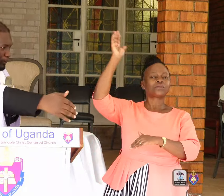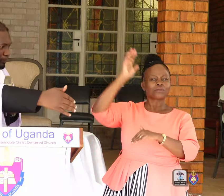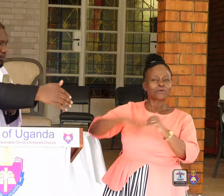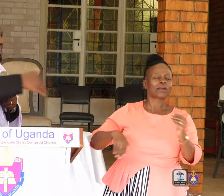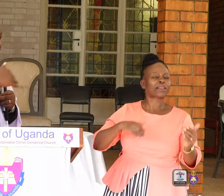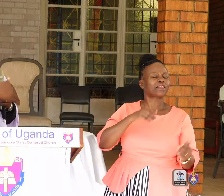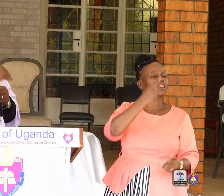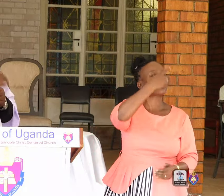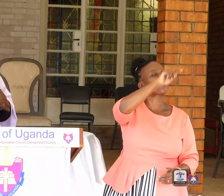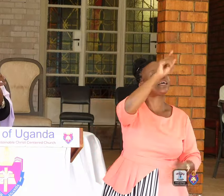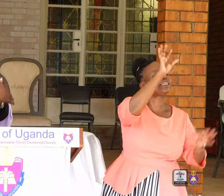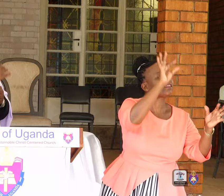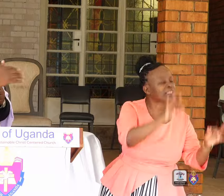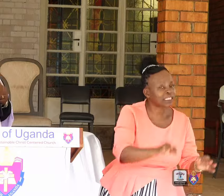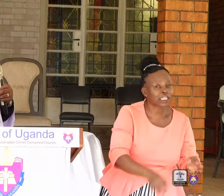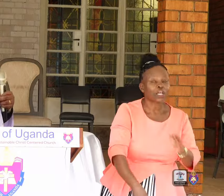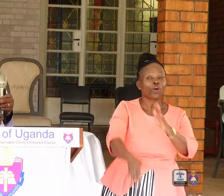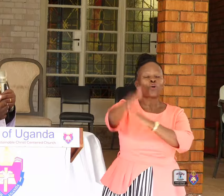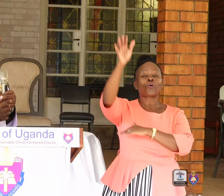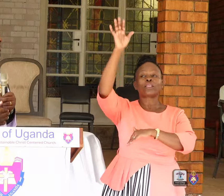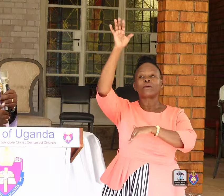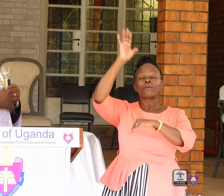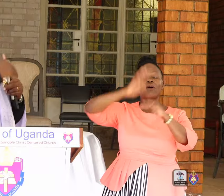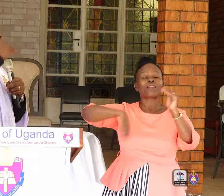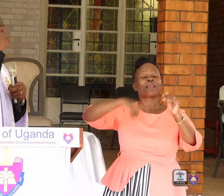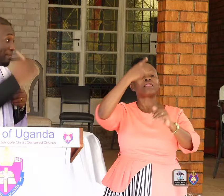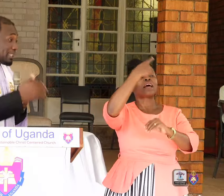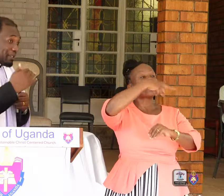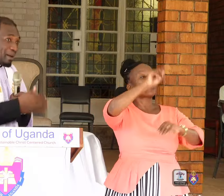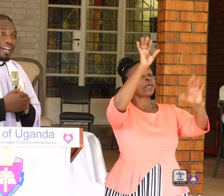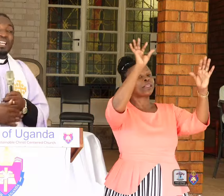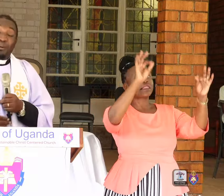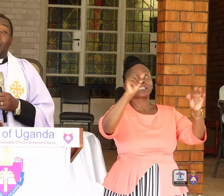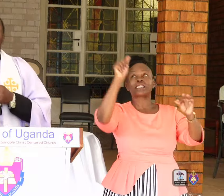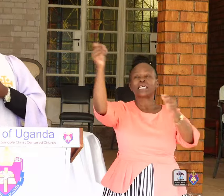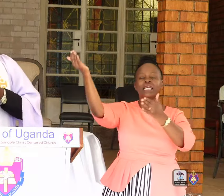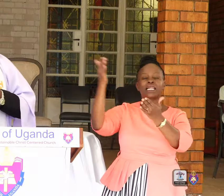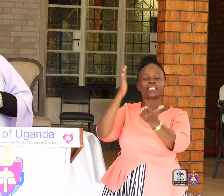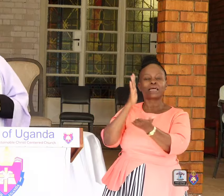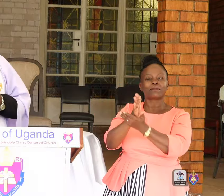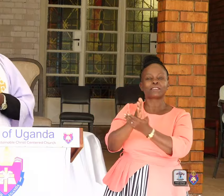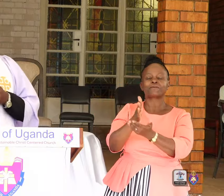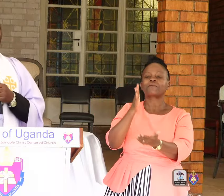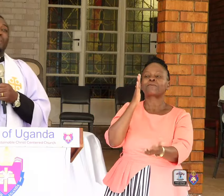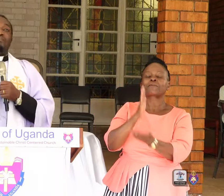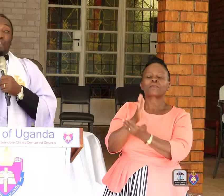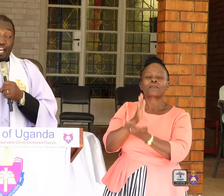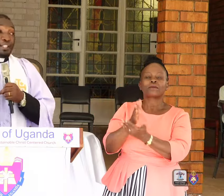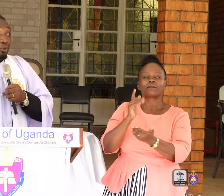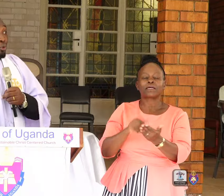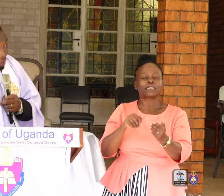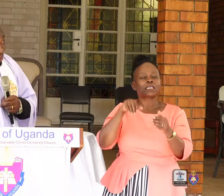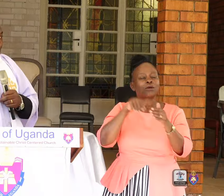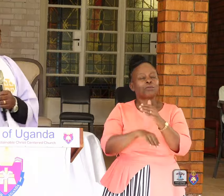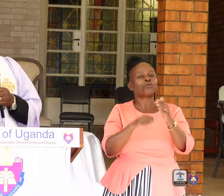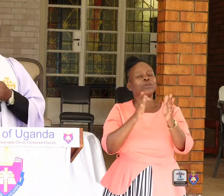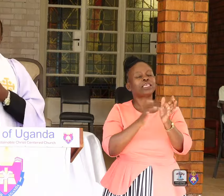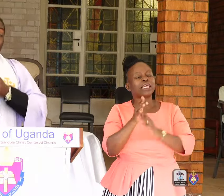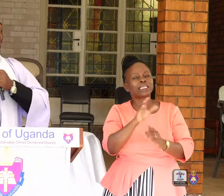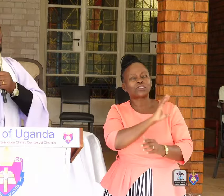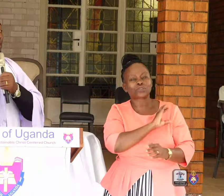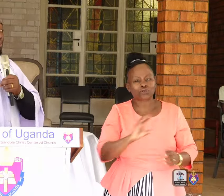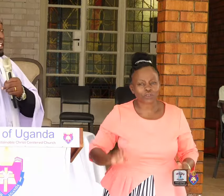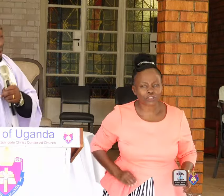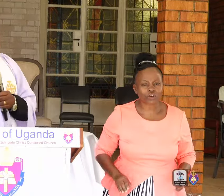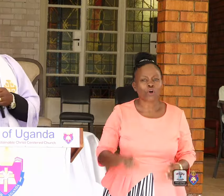bitufu. Katonda asukuruma kutufu na aleta amaki amazima. Nemugamba amazima gali ndi. Mu Yesu Kristo omuntu